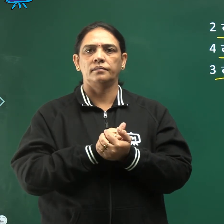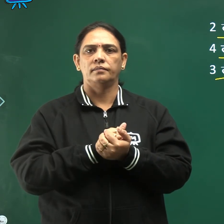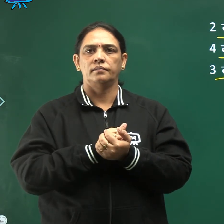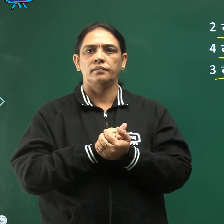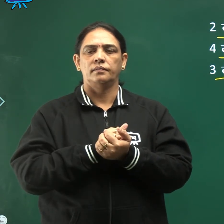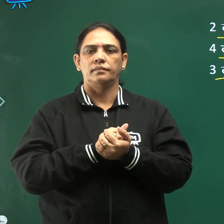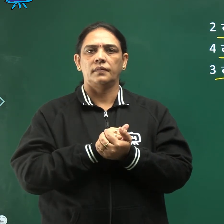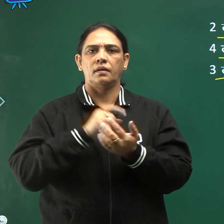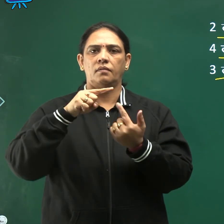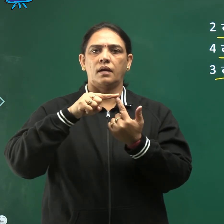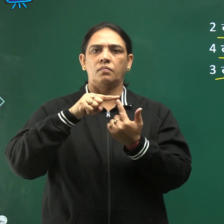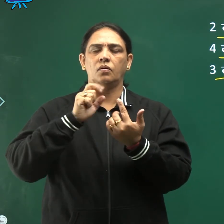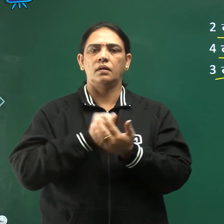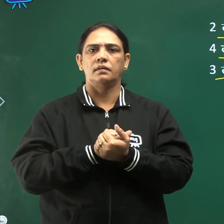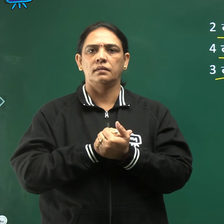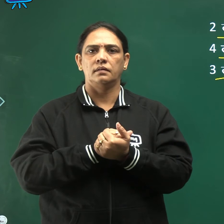वर्गमूल